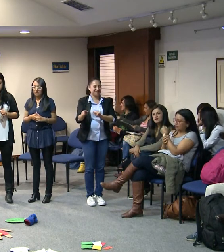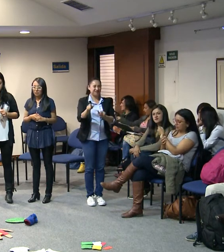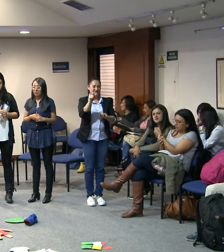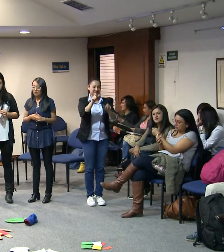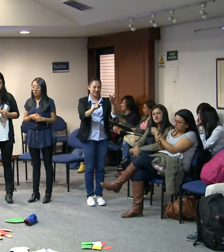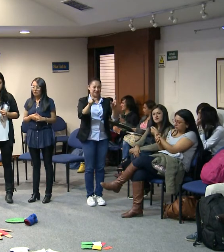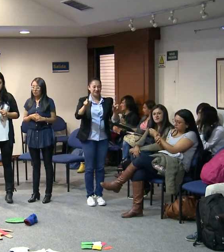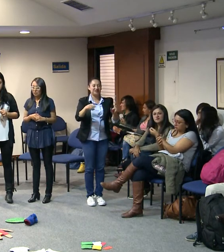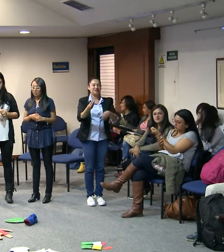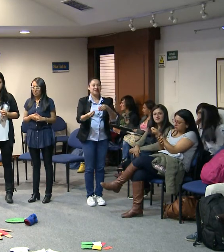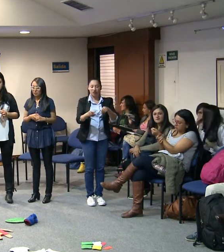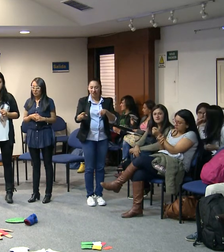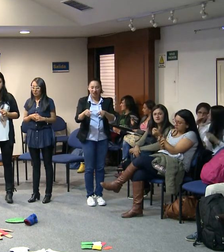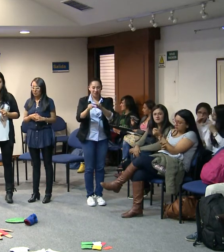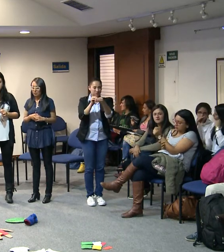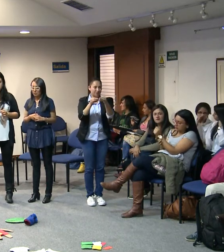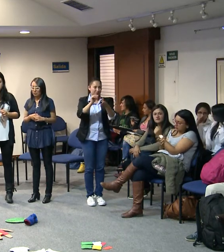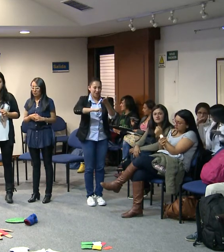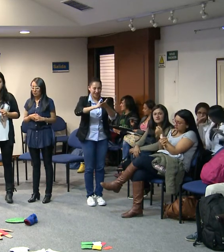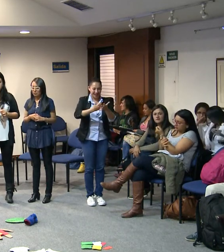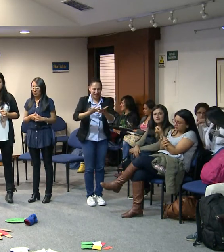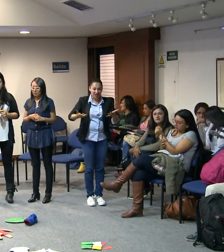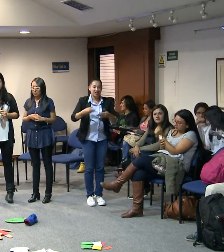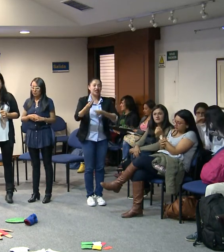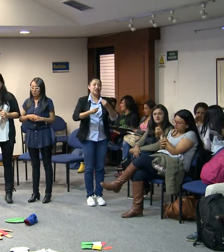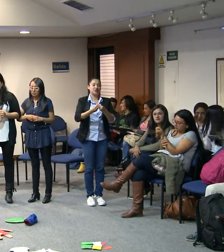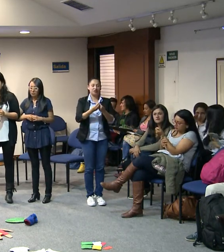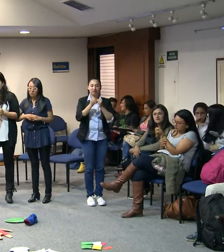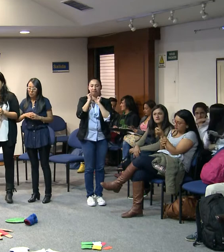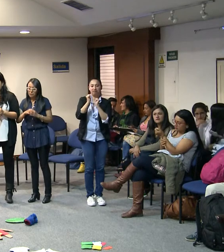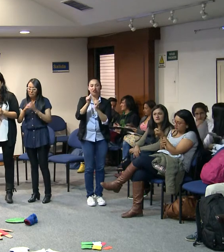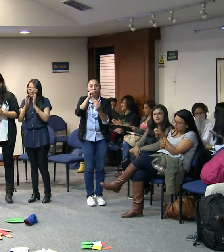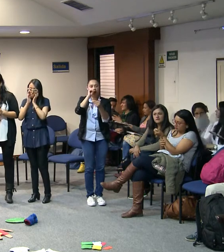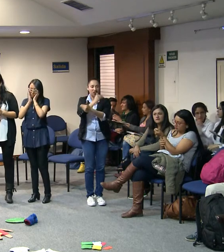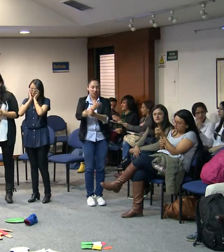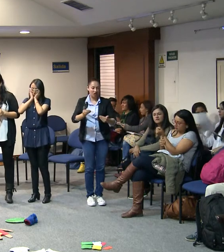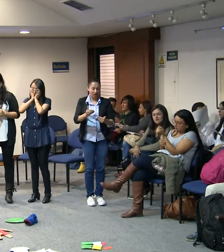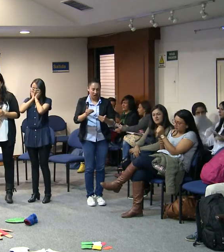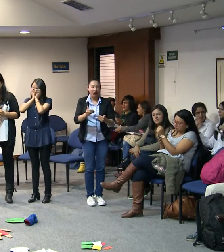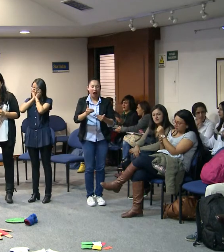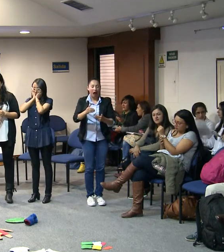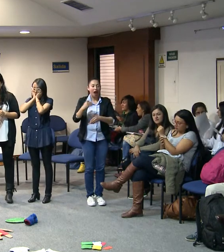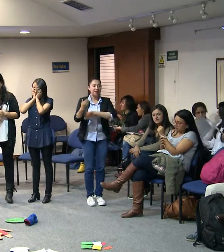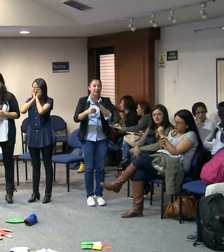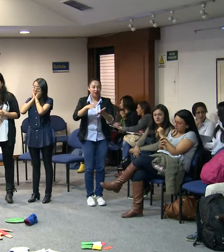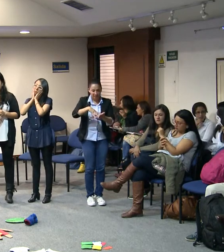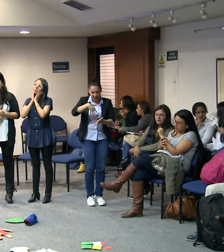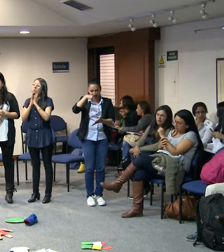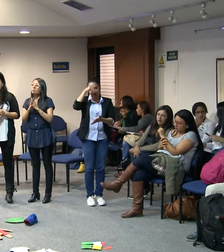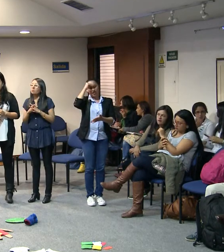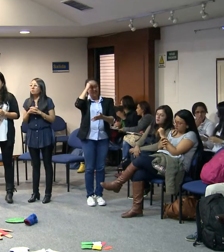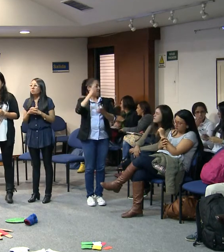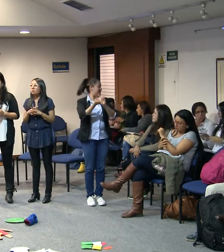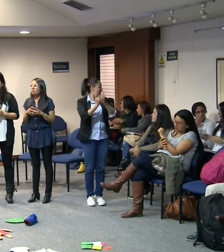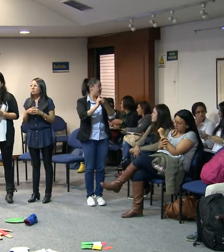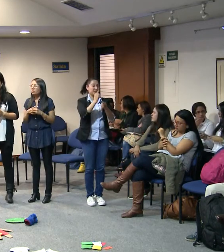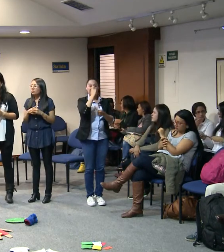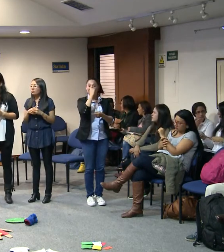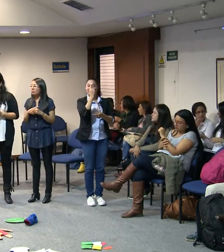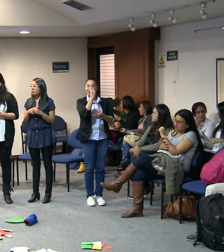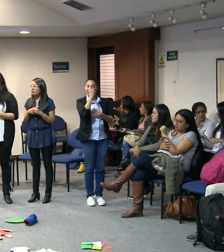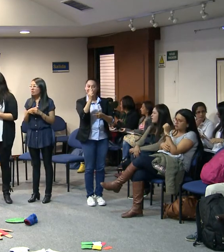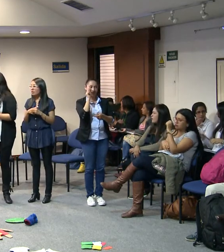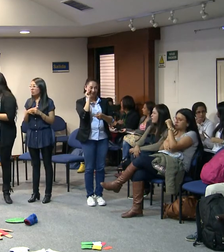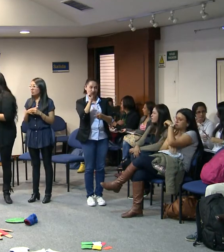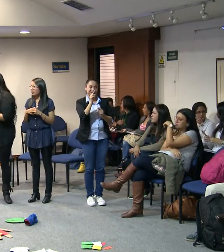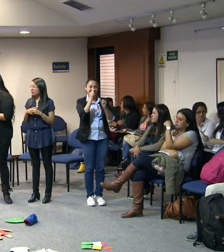llevábamos más a que los niños crearan sus propios aprendizajes. Entonces, al cambiar las narices, entonces nosotros también pues